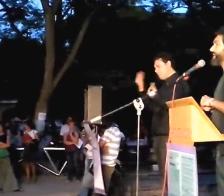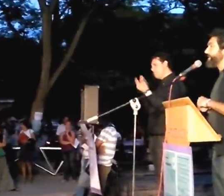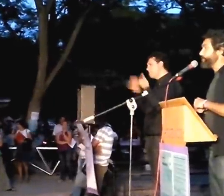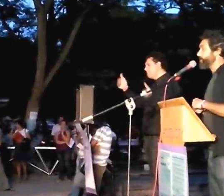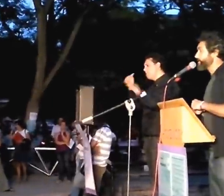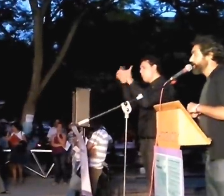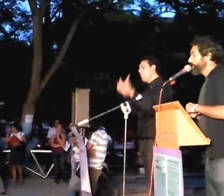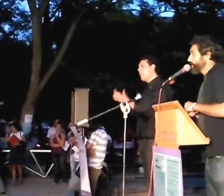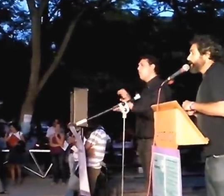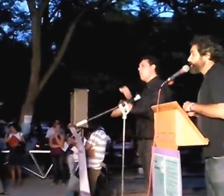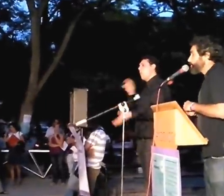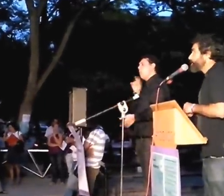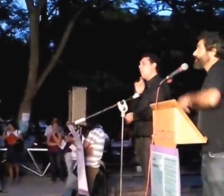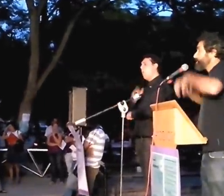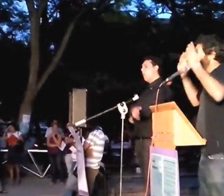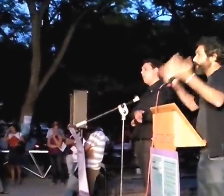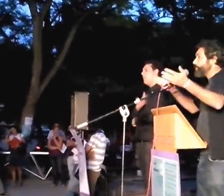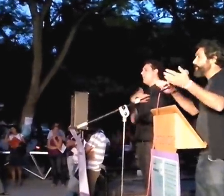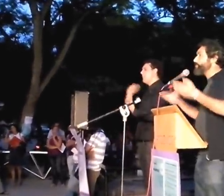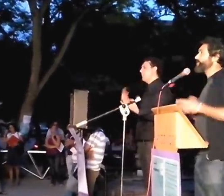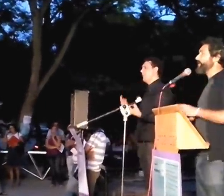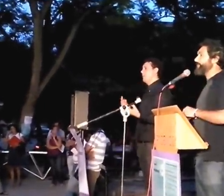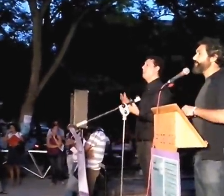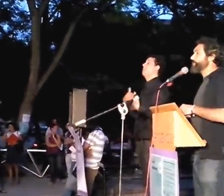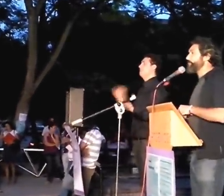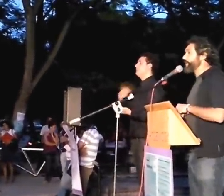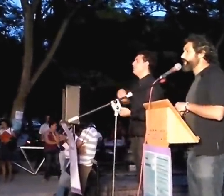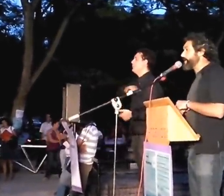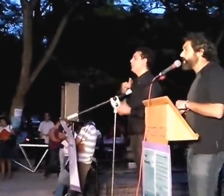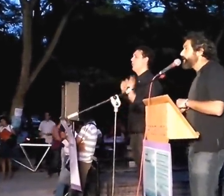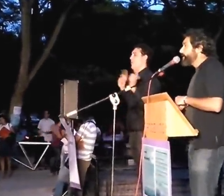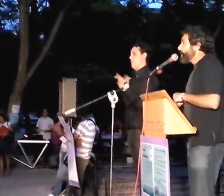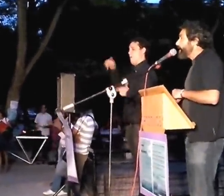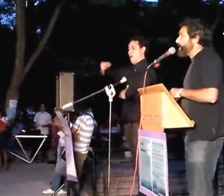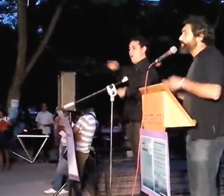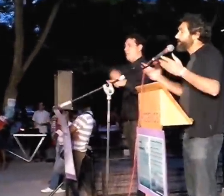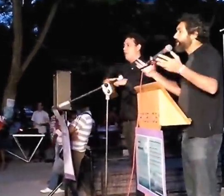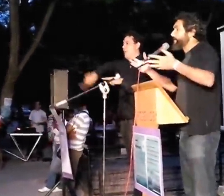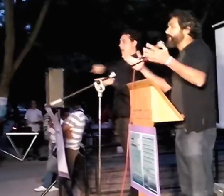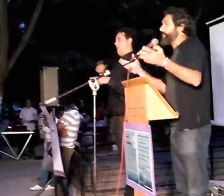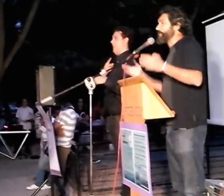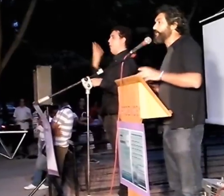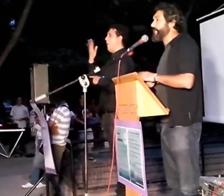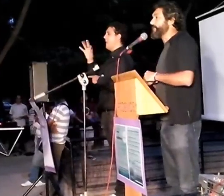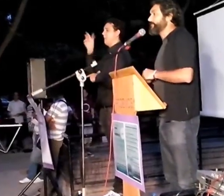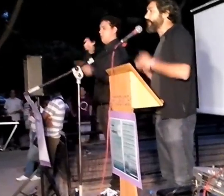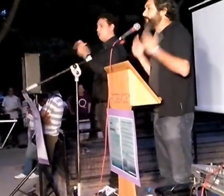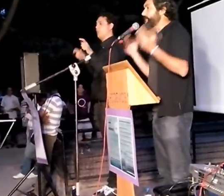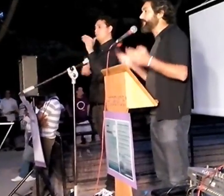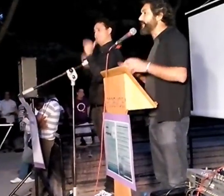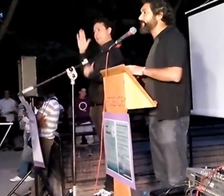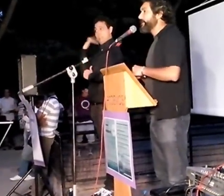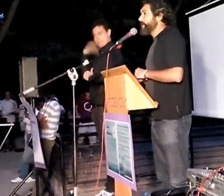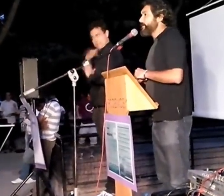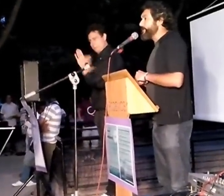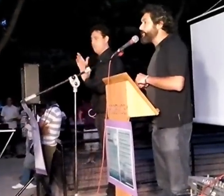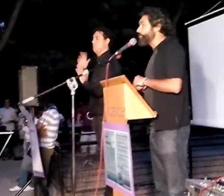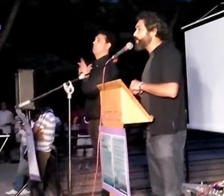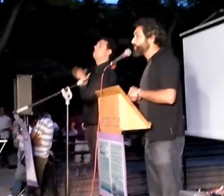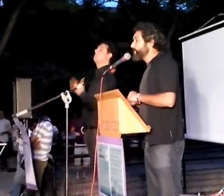ciudad queremos. Entonces nos reunimos en esta misma plaza más de 40 personas de